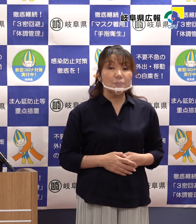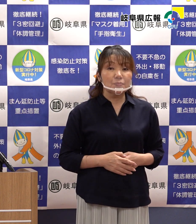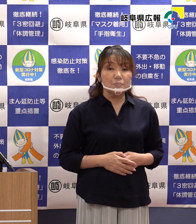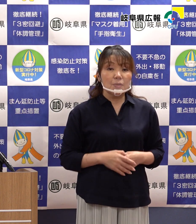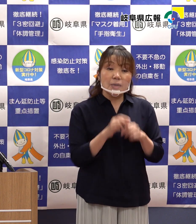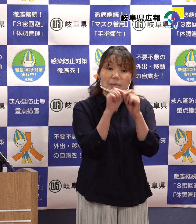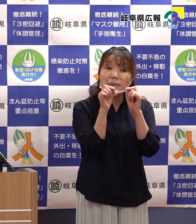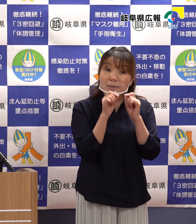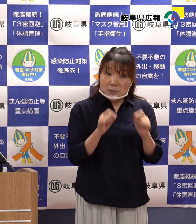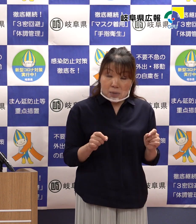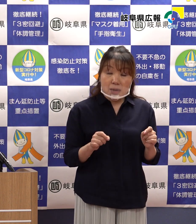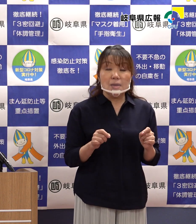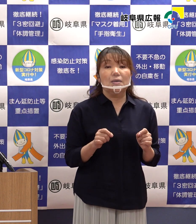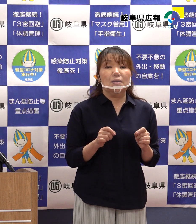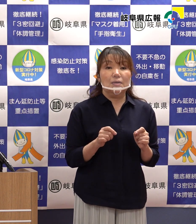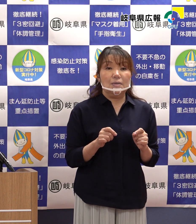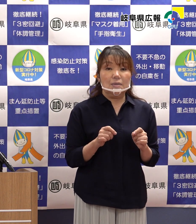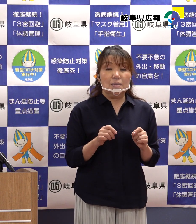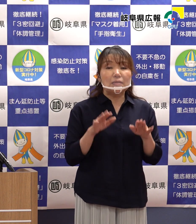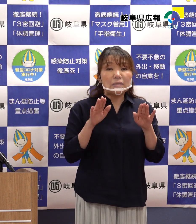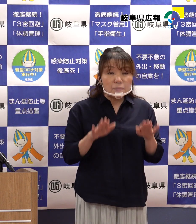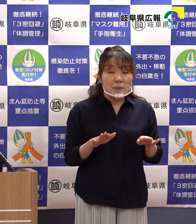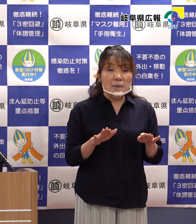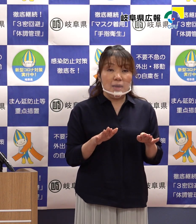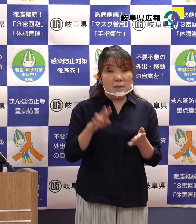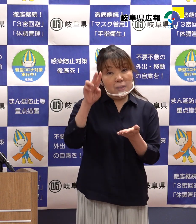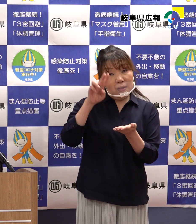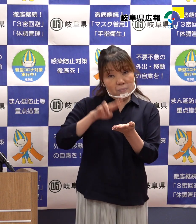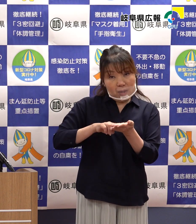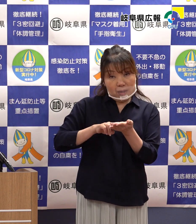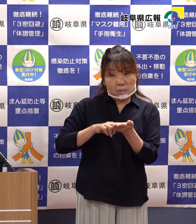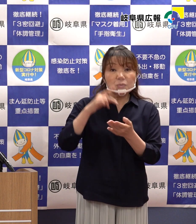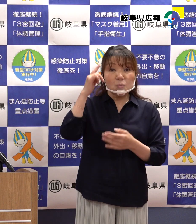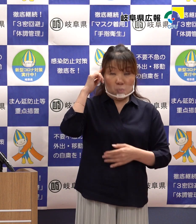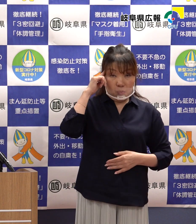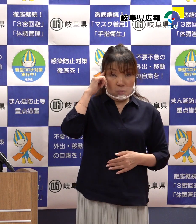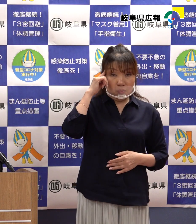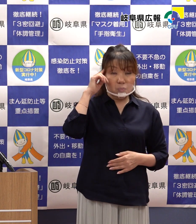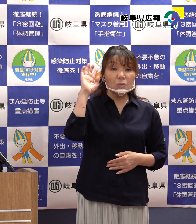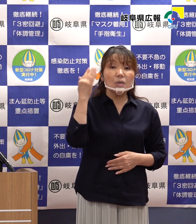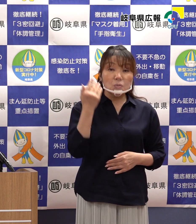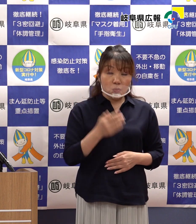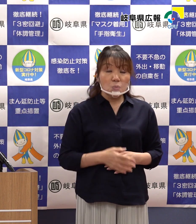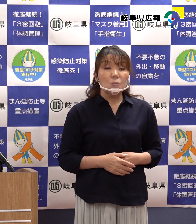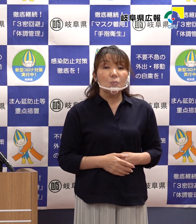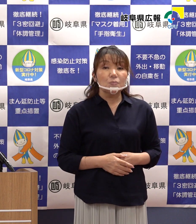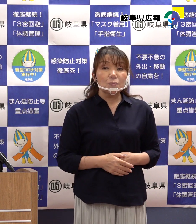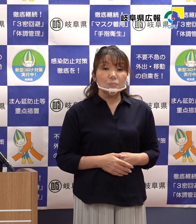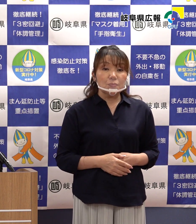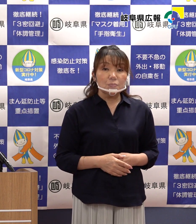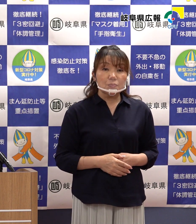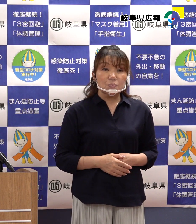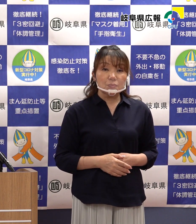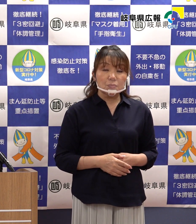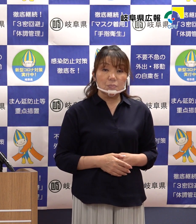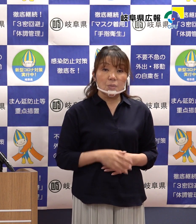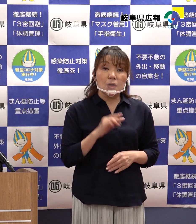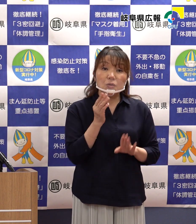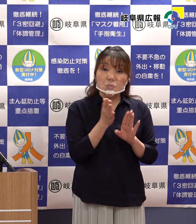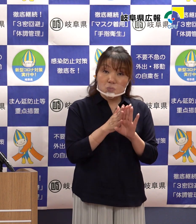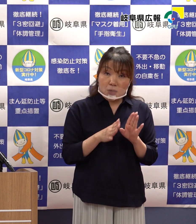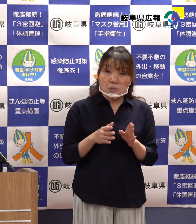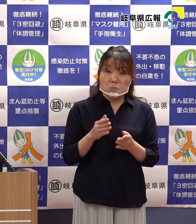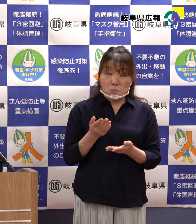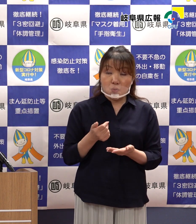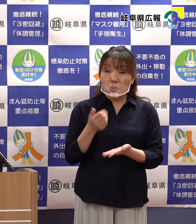まあ、結果として、このタイミングになったということでありますけれども、まあ、私どもの主張は